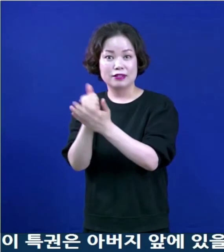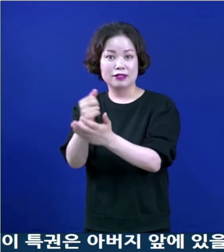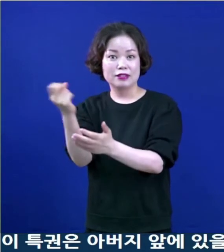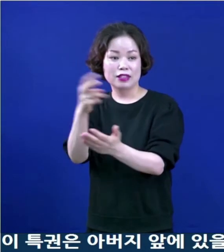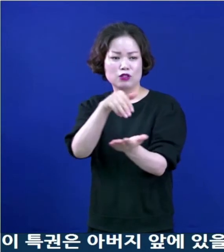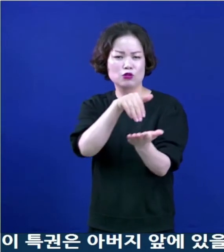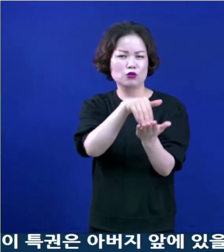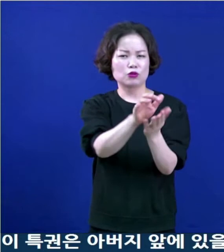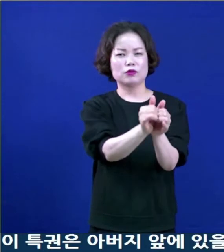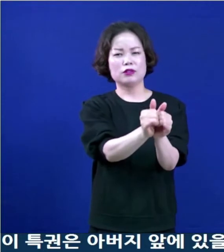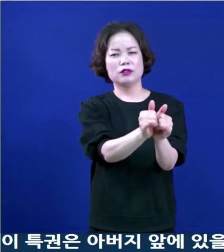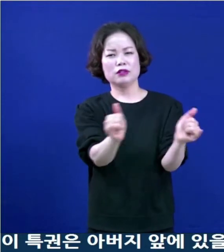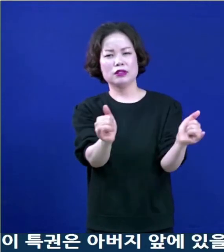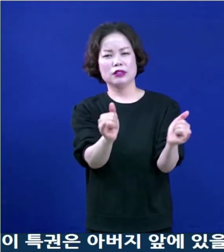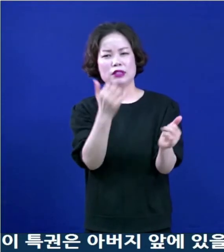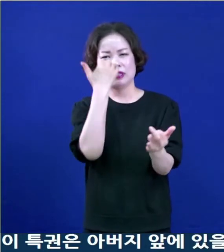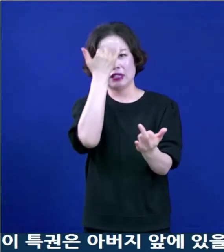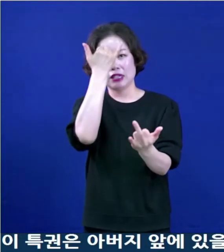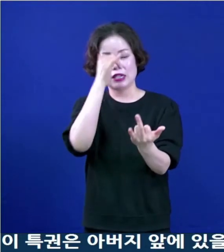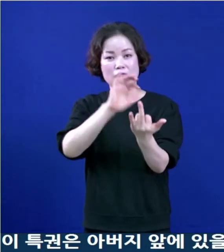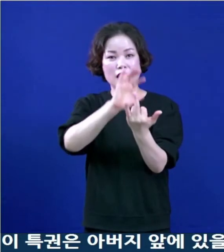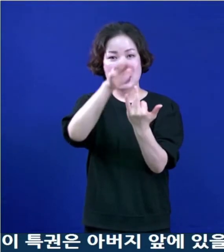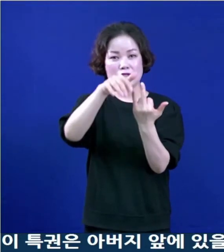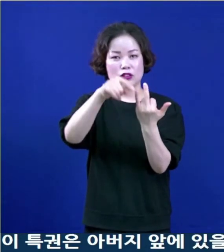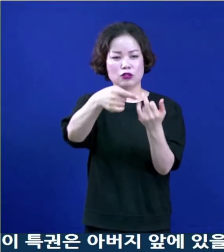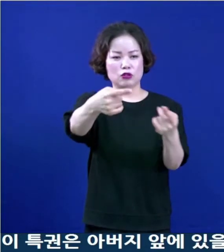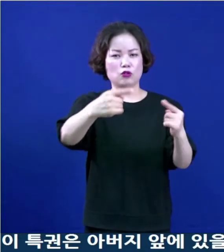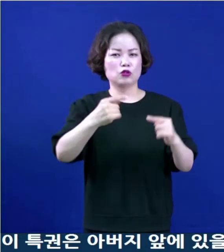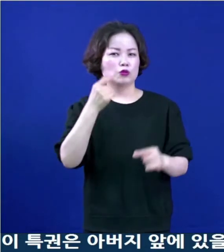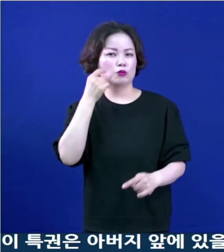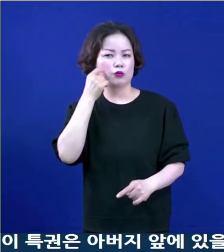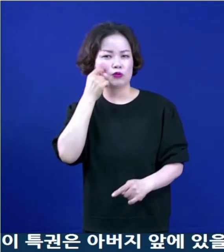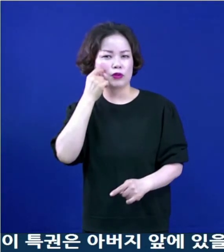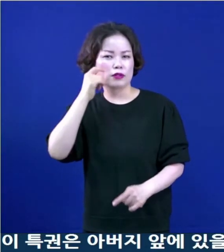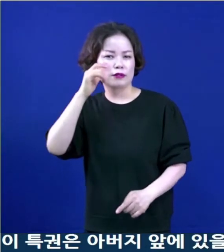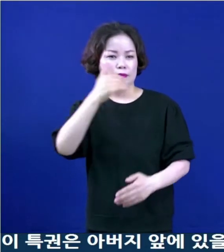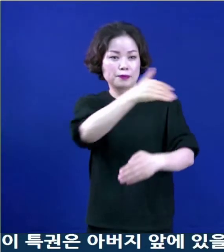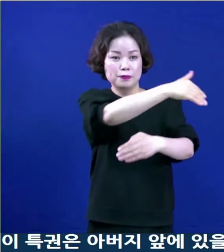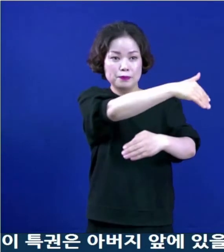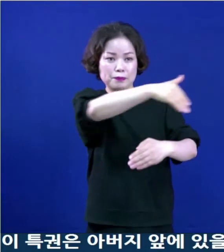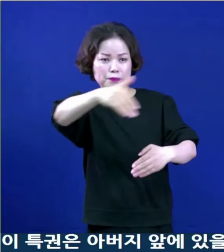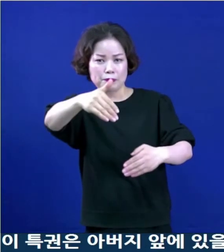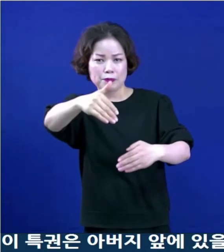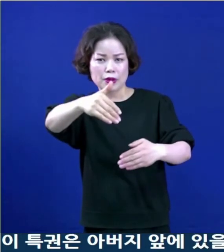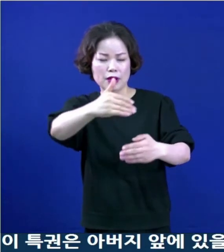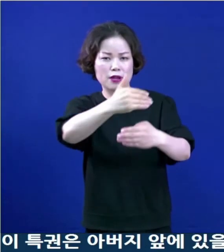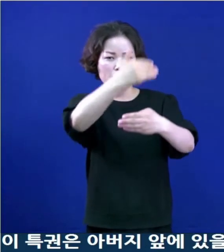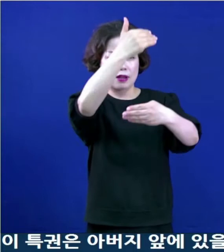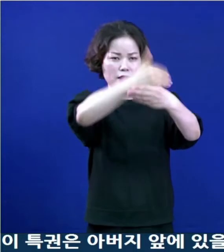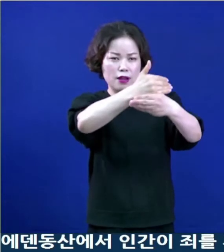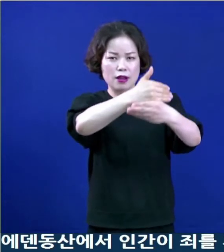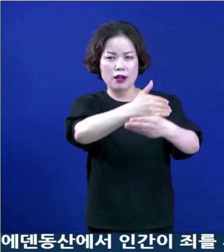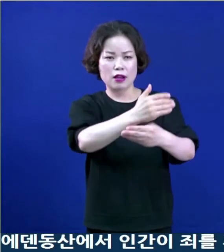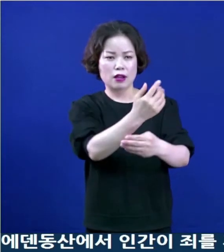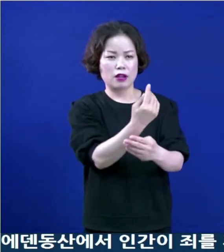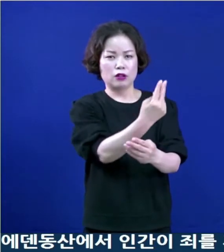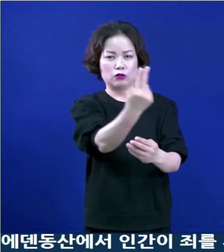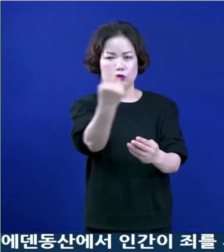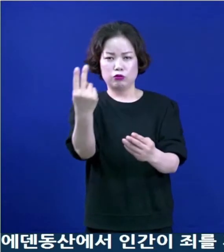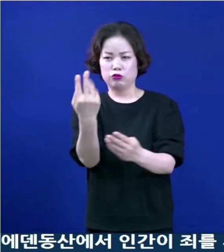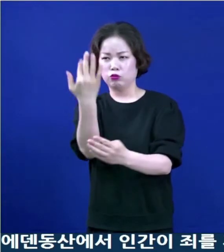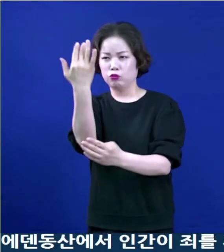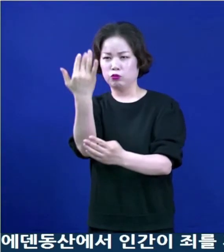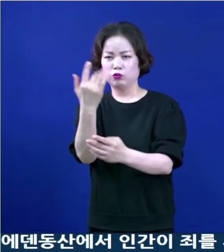쫓겨난 인간이 에덴 동산으로 들어오지 못하도록 경계 태세를 갖추게 되죠. 두루 도는 불칼을